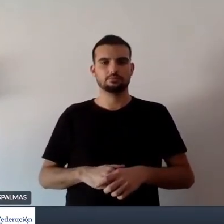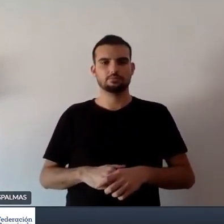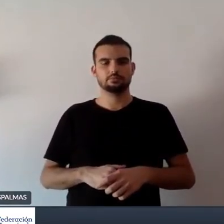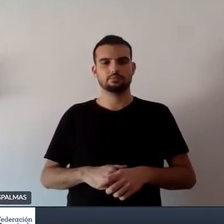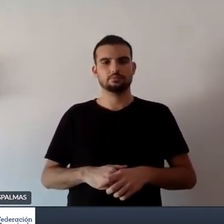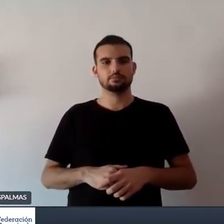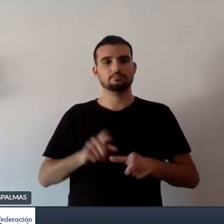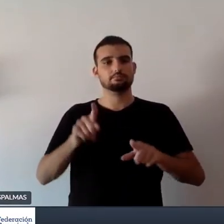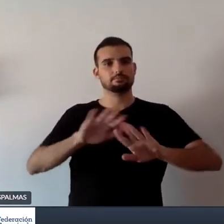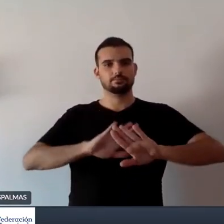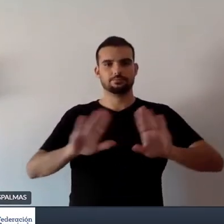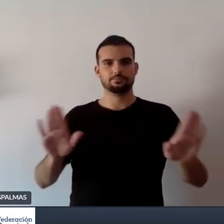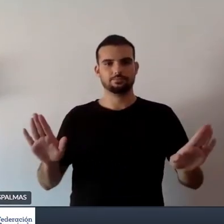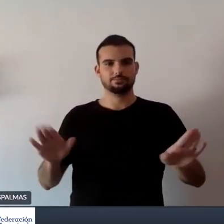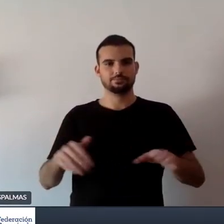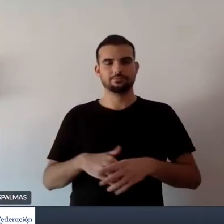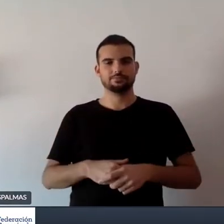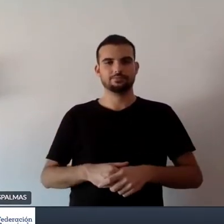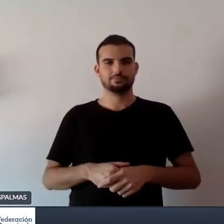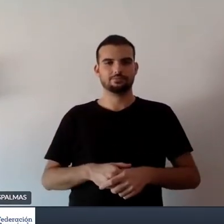Y eso es todo.